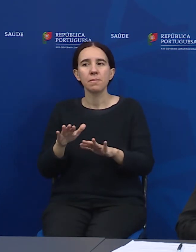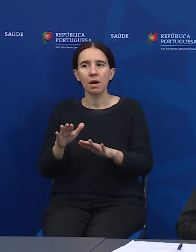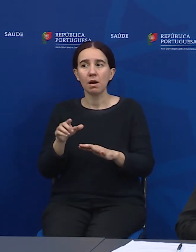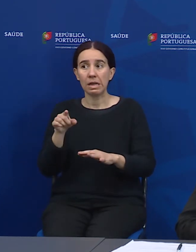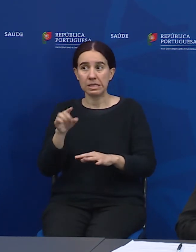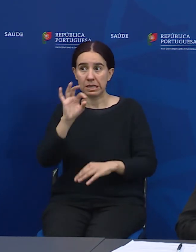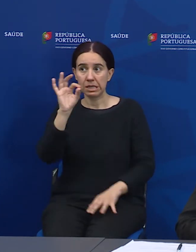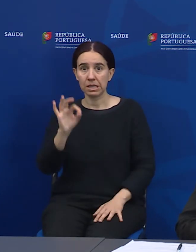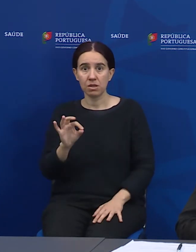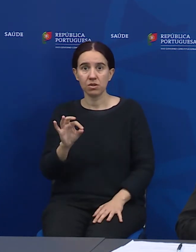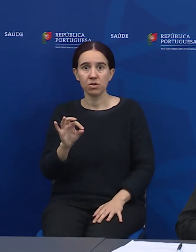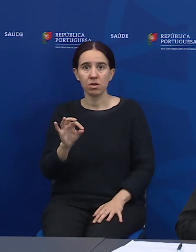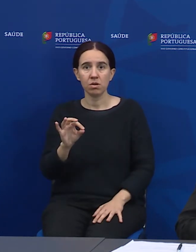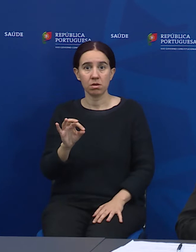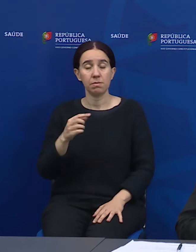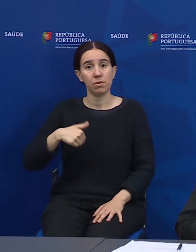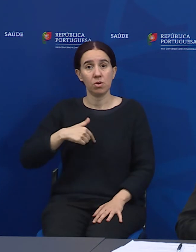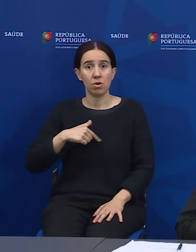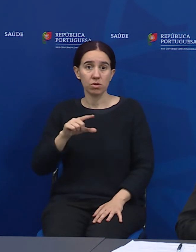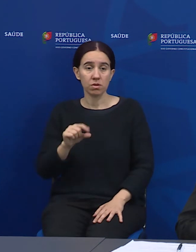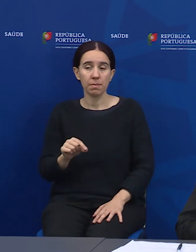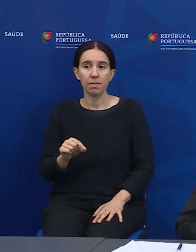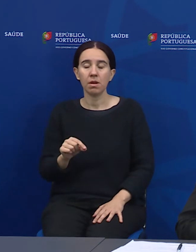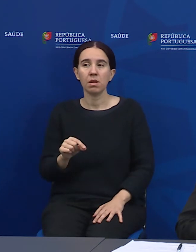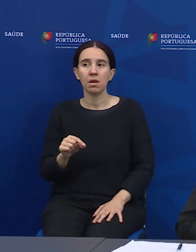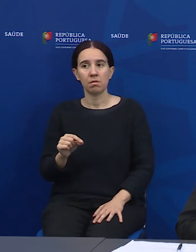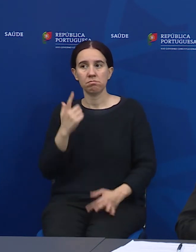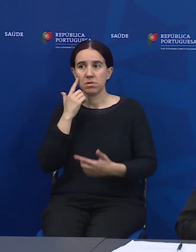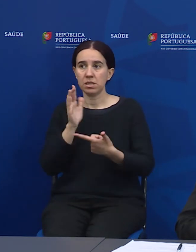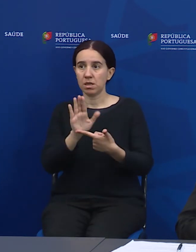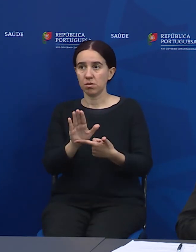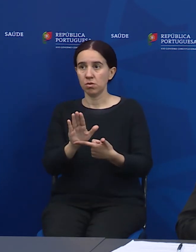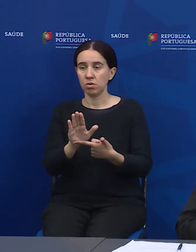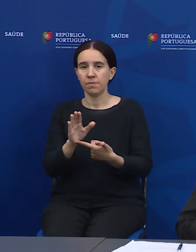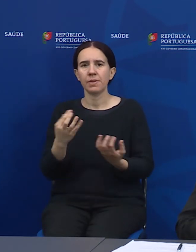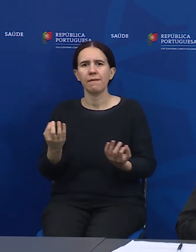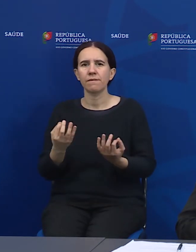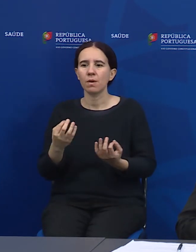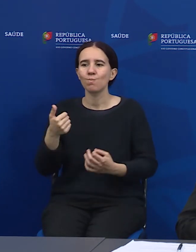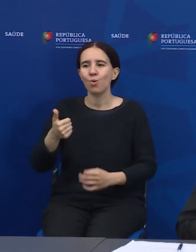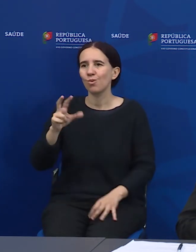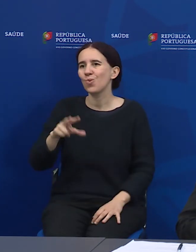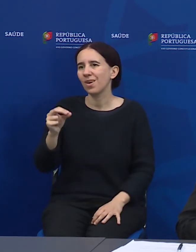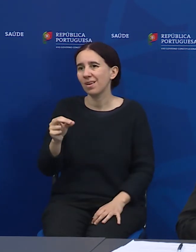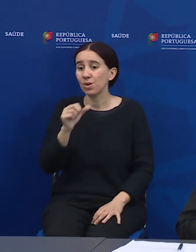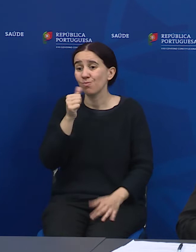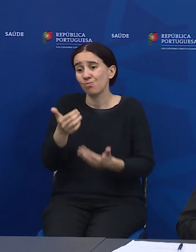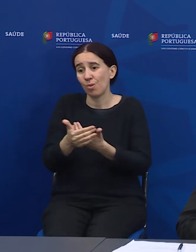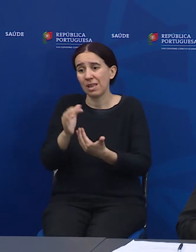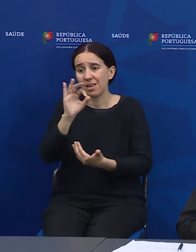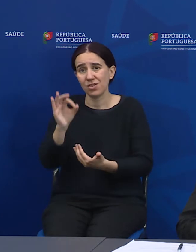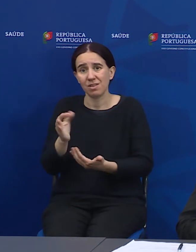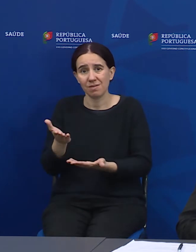essa é uma taxa que para nós também é um indicador que não sempre nunca vão porque é uma taxa de